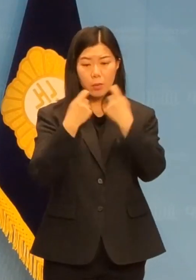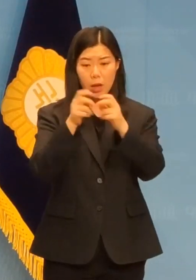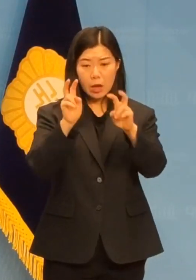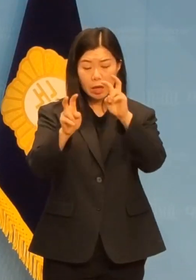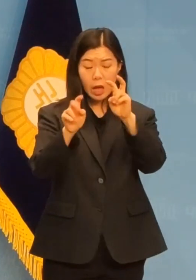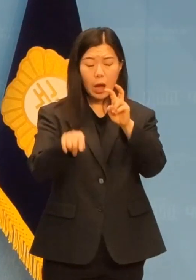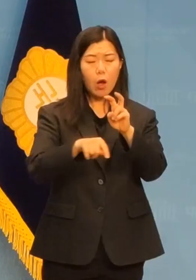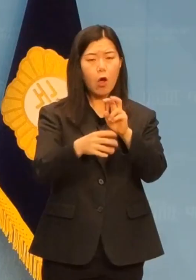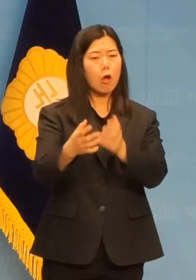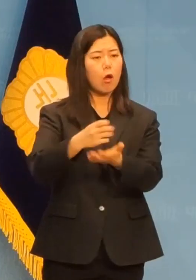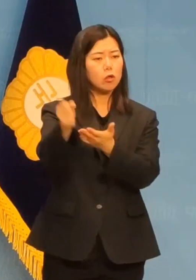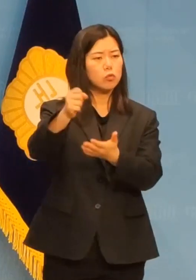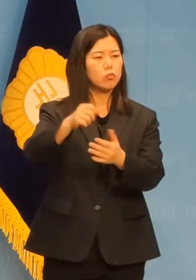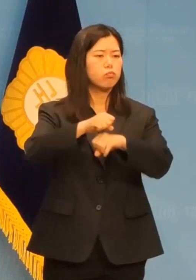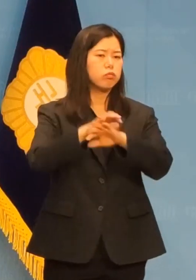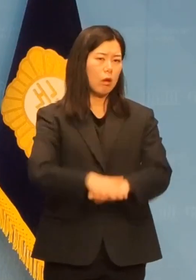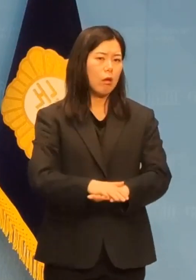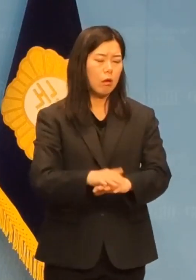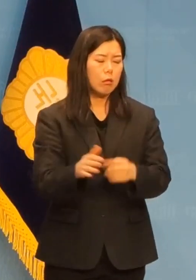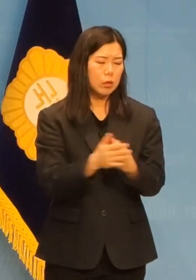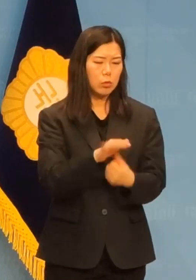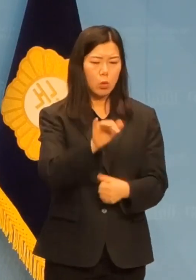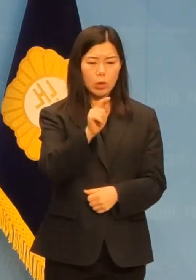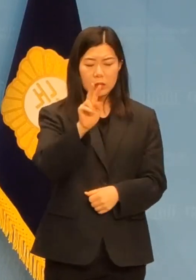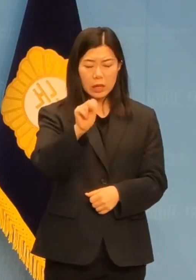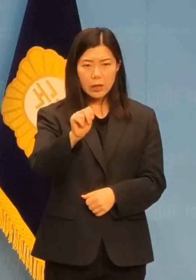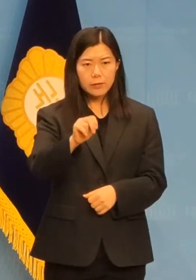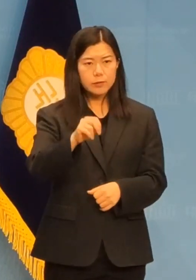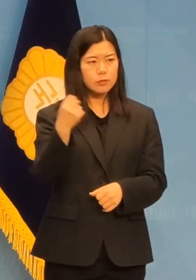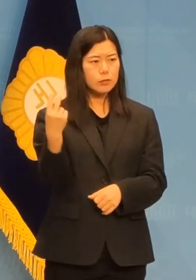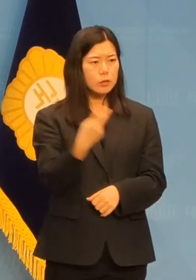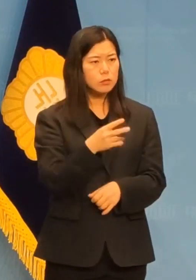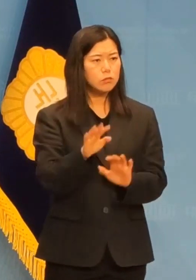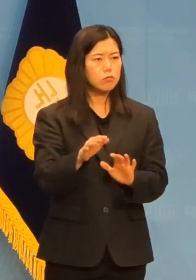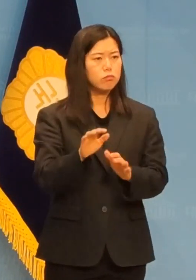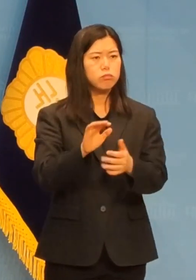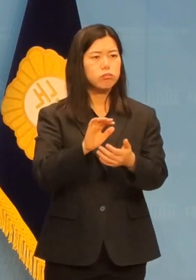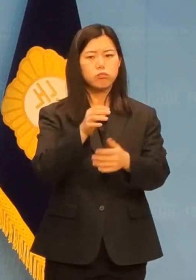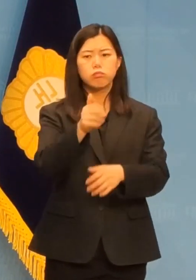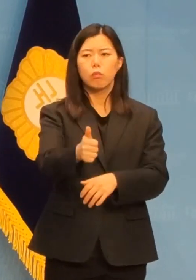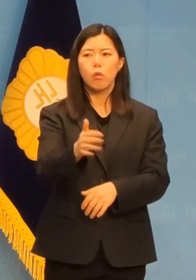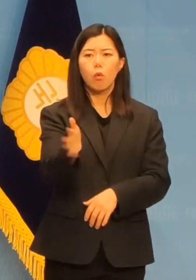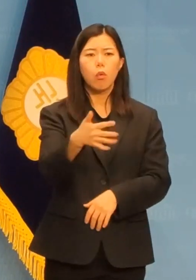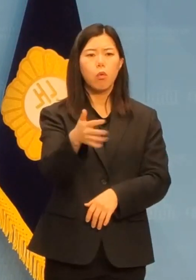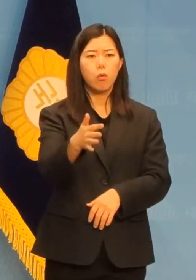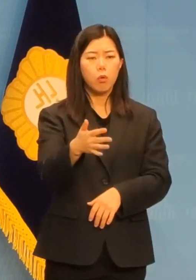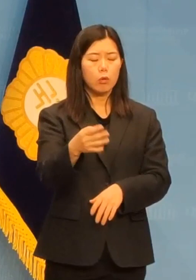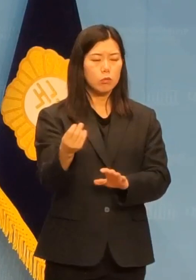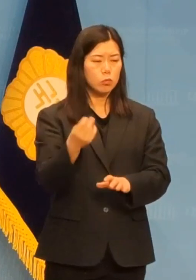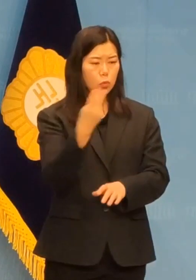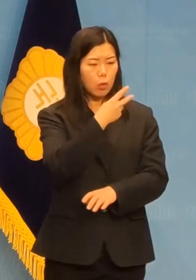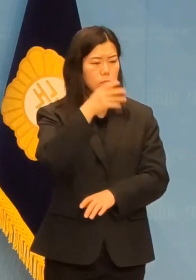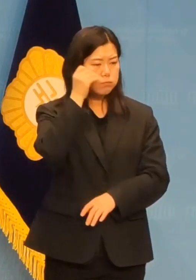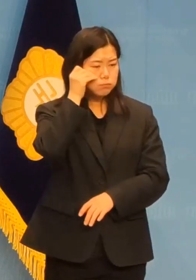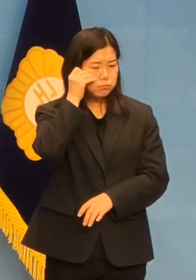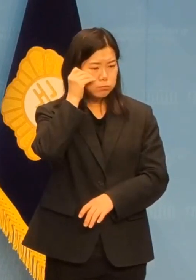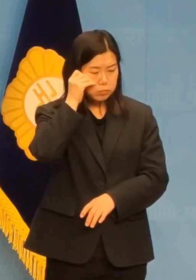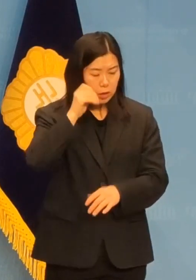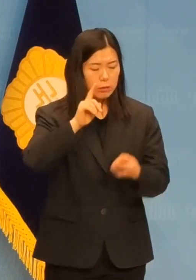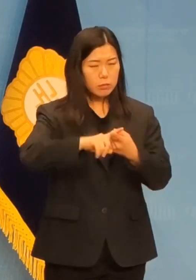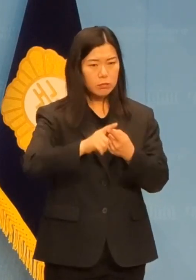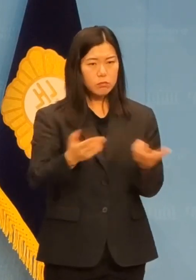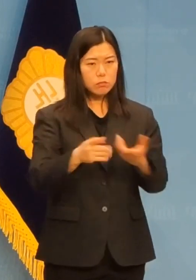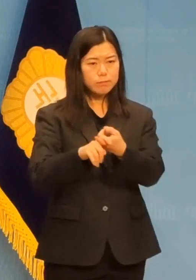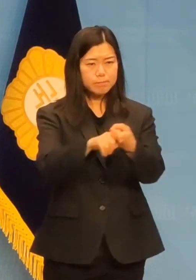무산시켜 YTN을 다시 주인 없는 회사로 만들고 그 공백을 노조